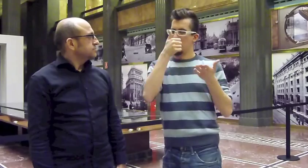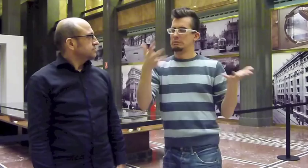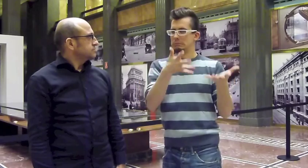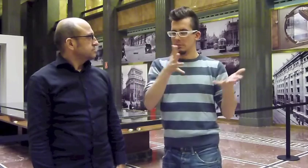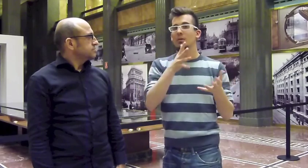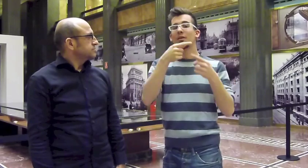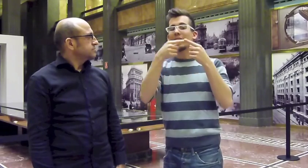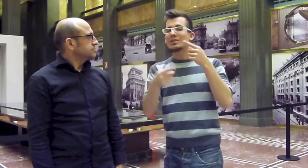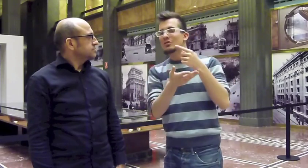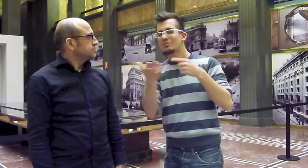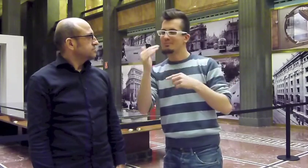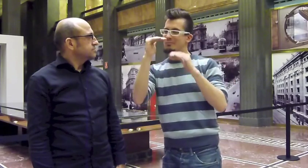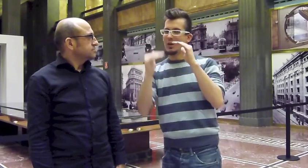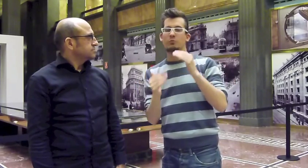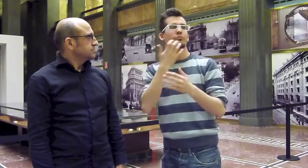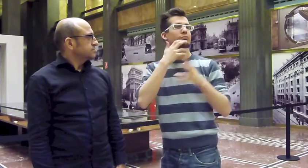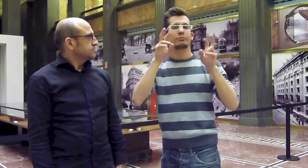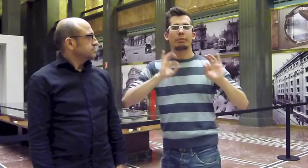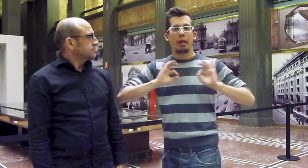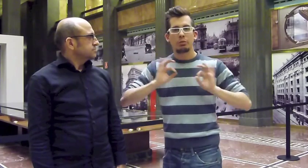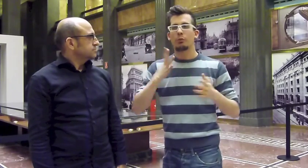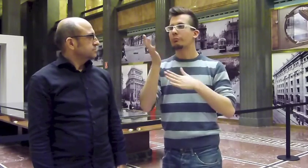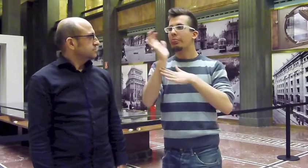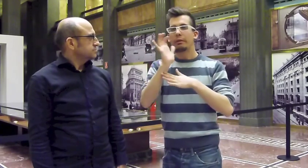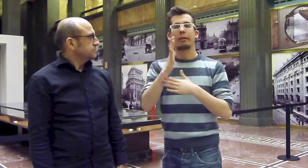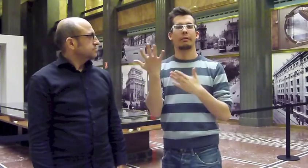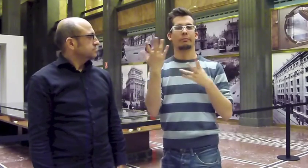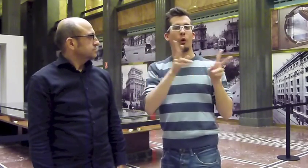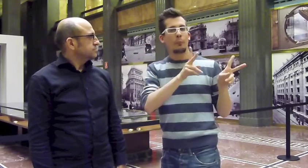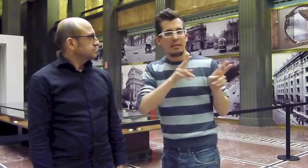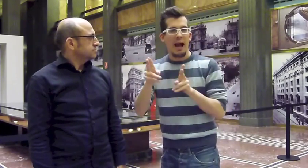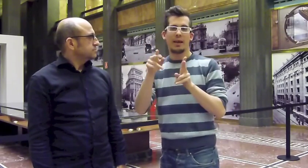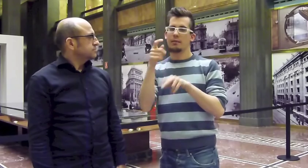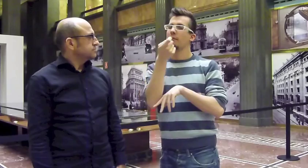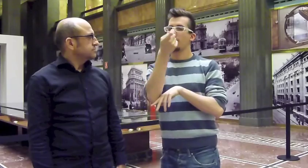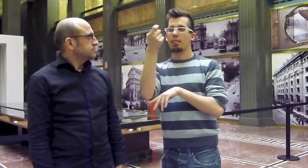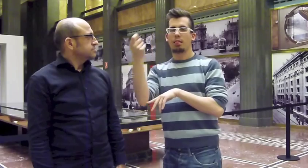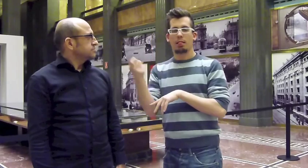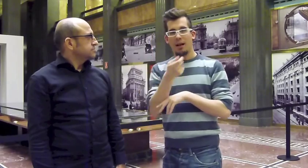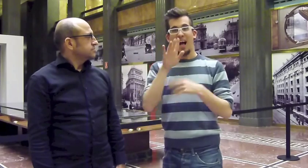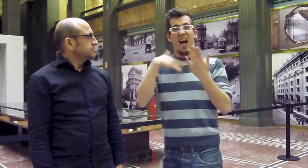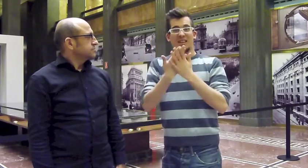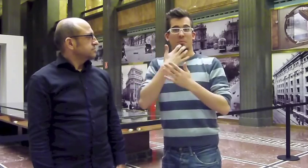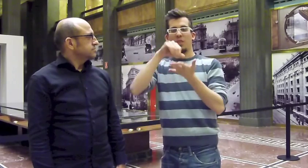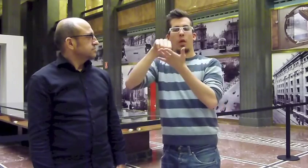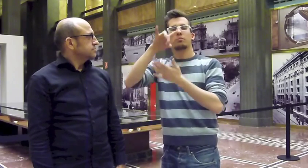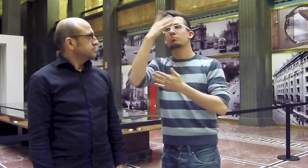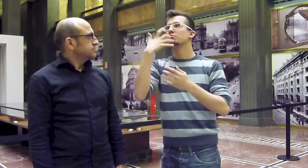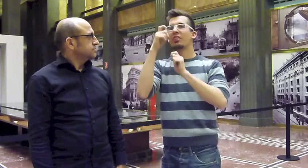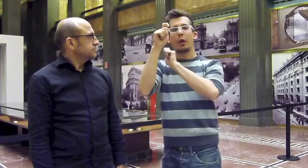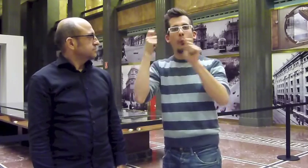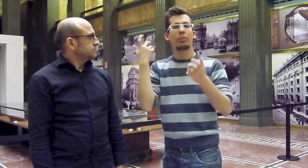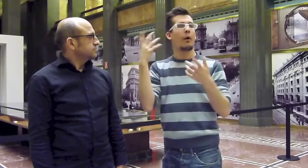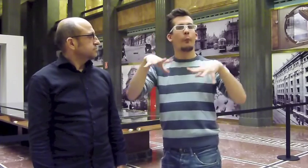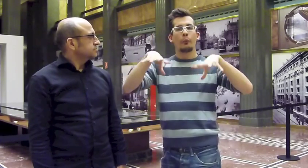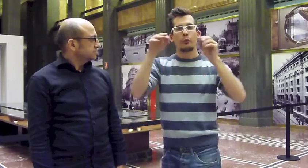cuentos, en el fomento de la lectura. En el resto un poco menos, como en el teatro, en el cine, en los cortometrajes, la accesibilidad es menor. Incluso